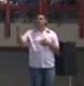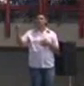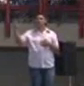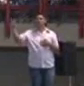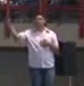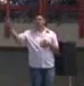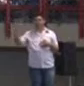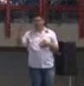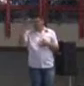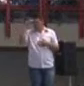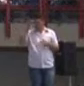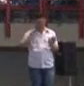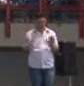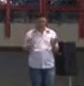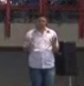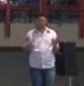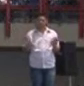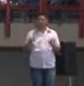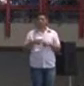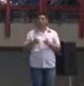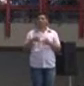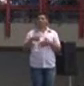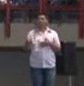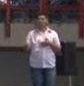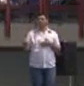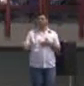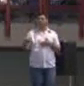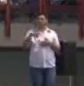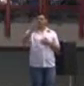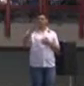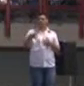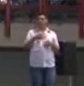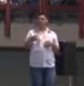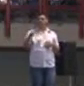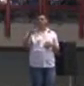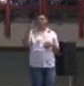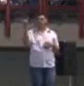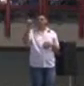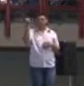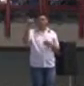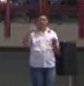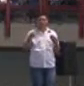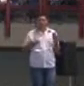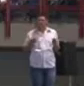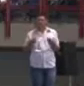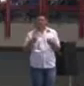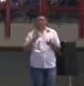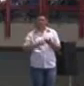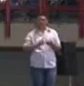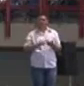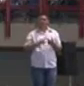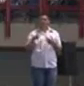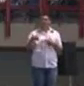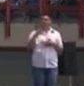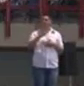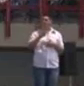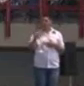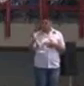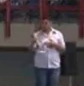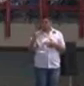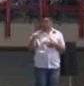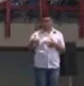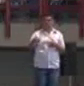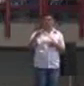coisa? Por enquanto você não precisa não. Mas essa tabela, pessoal, é fundamental, porque é exatamente o que a gente chama de tabela de